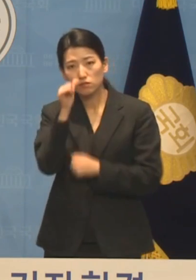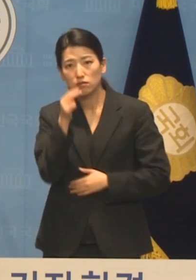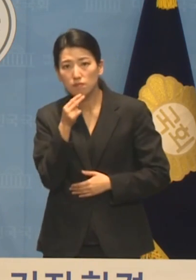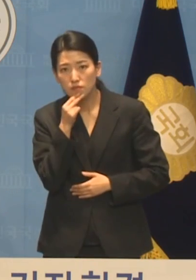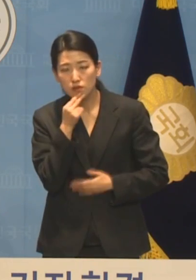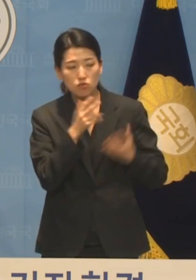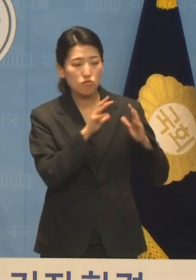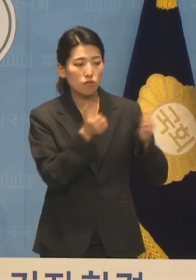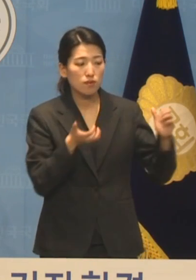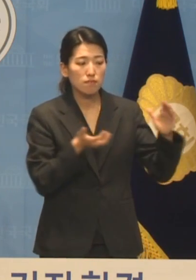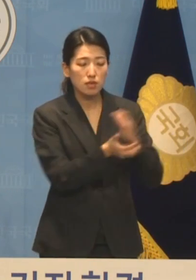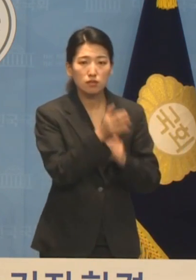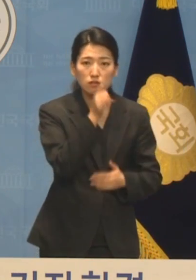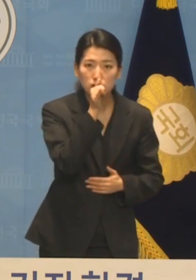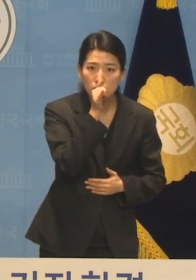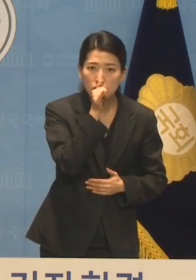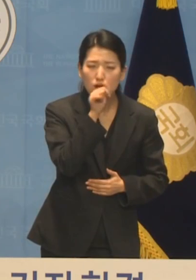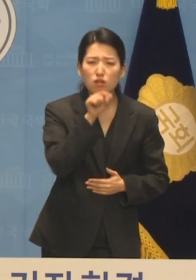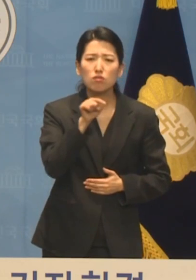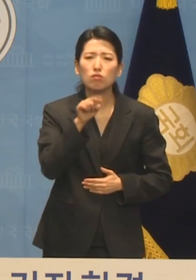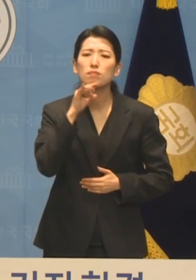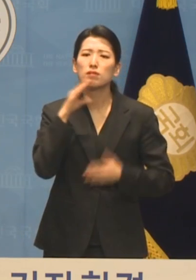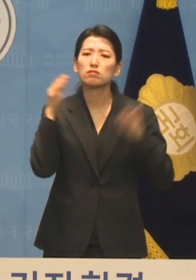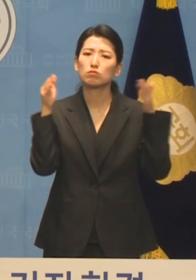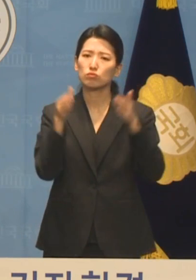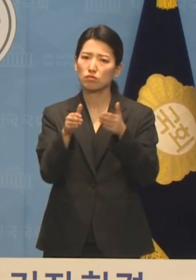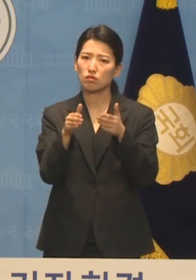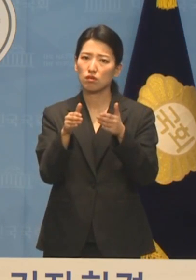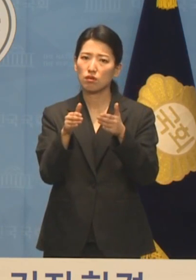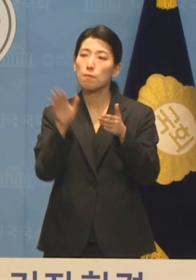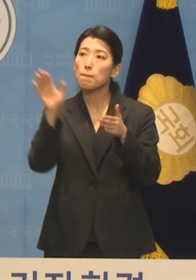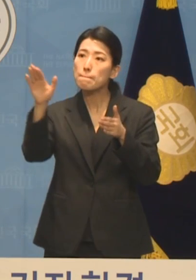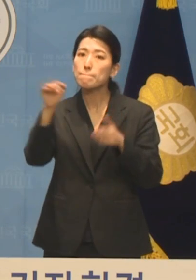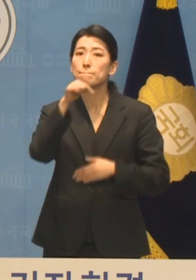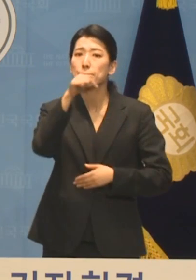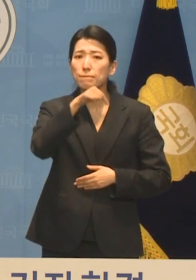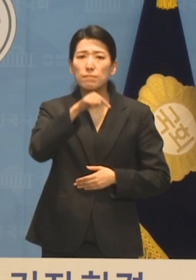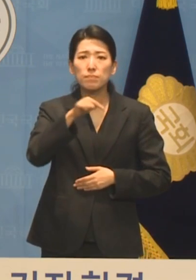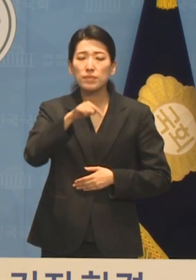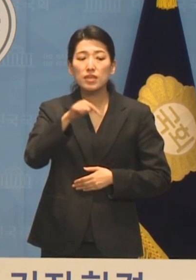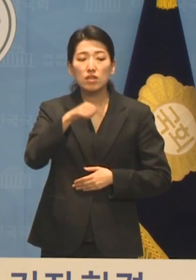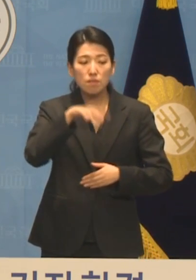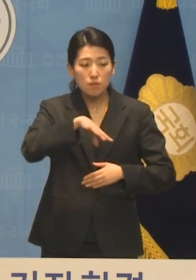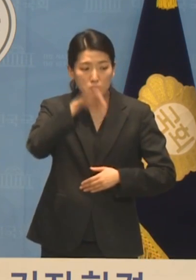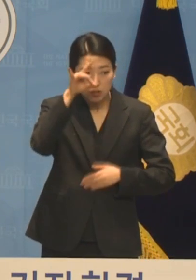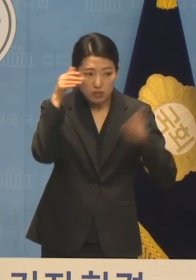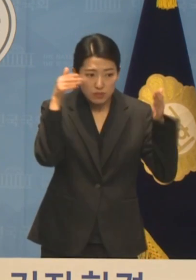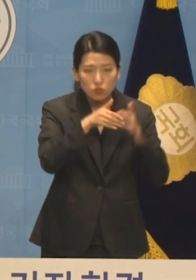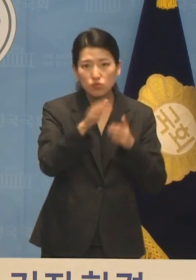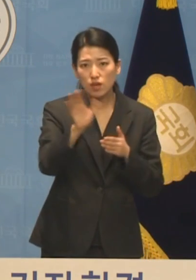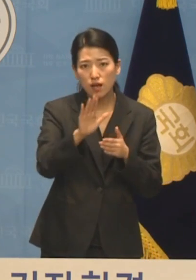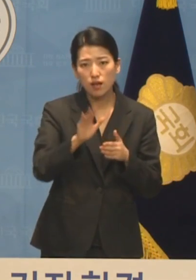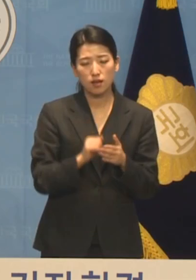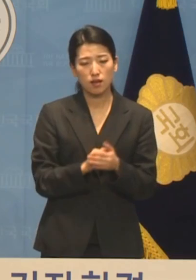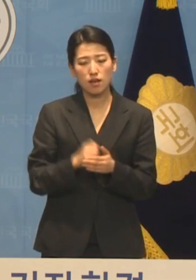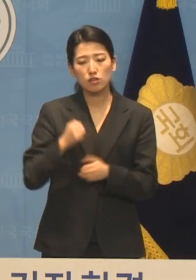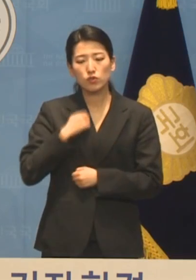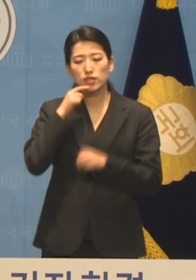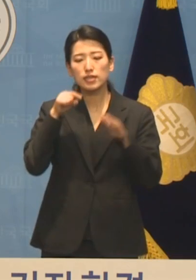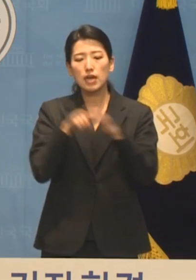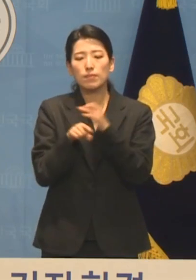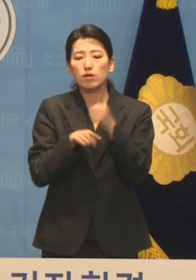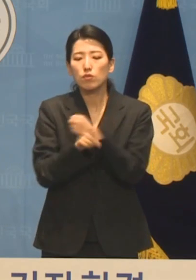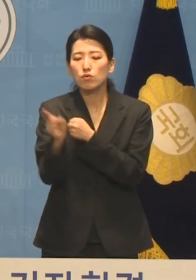행위들은 설령 인정된다고 하더라도 그 자체로 이번 계엄령이 위헌, 위법이 되는 것은 아닙니다.